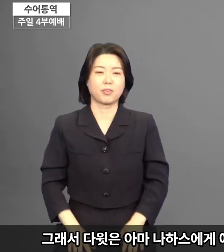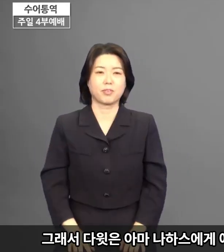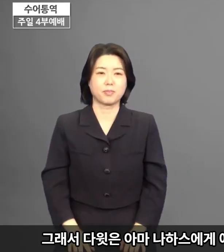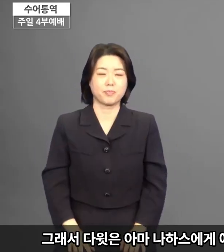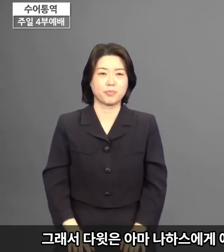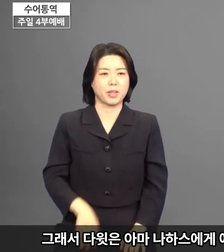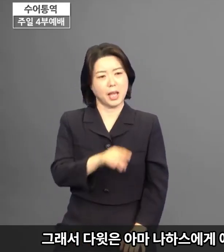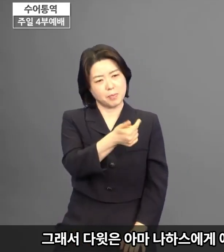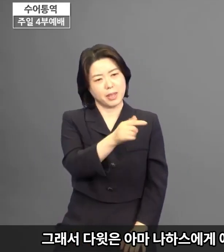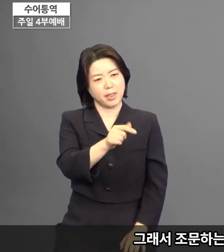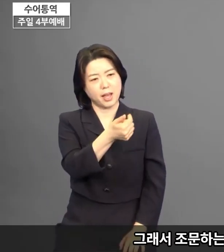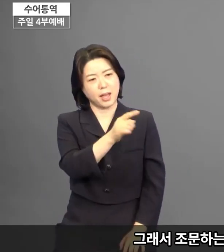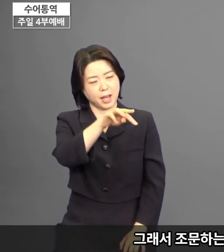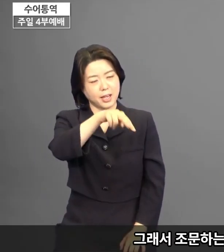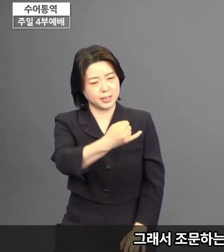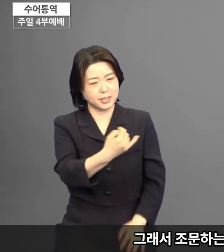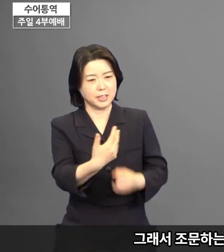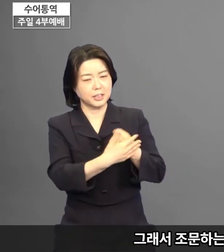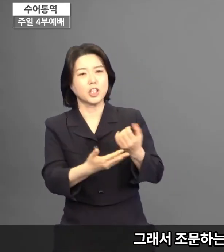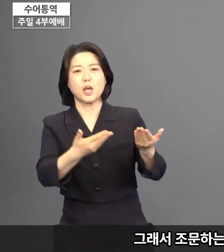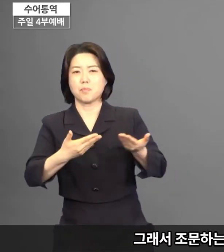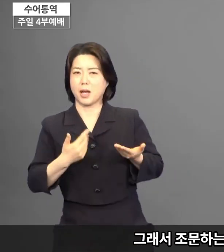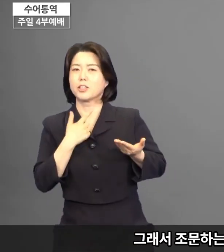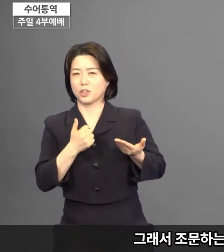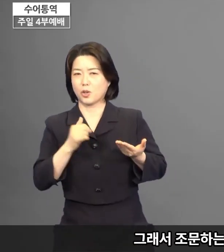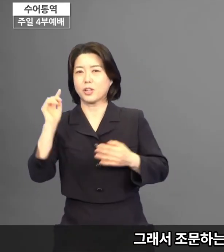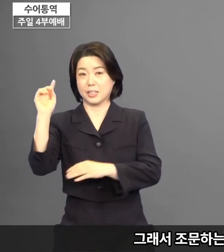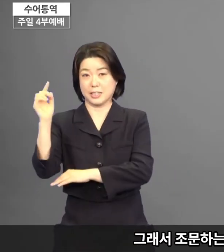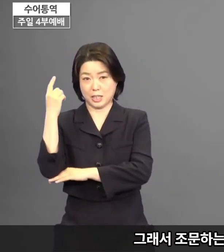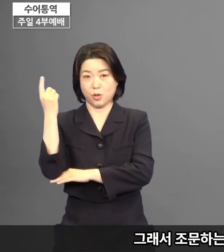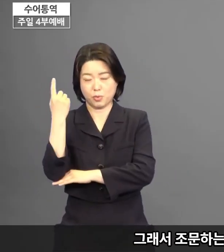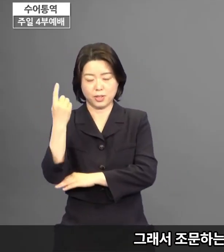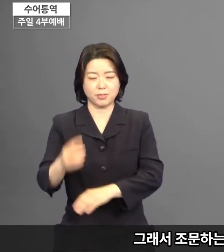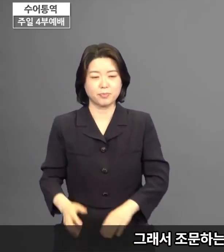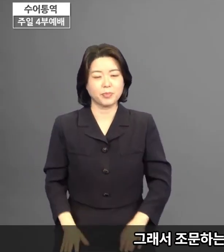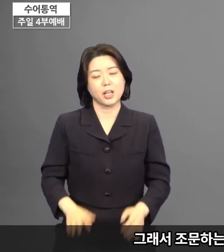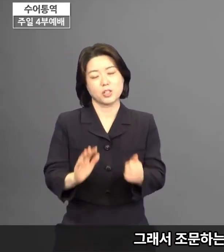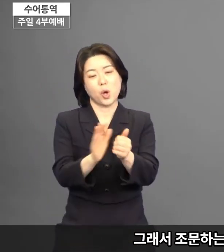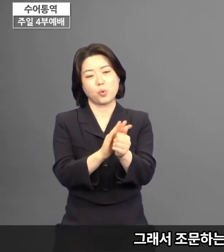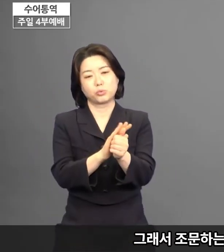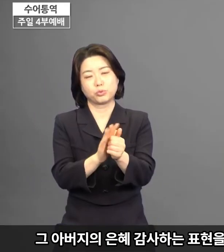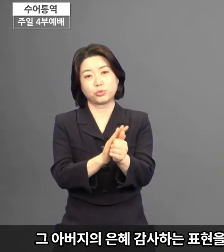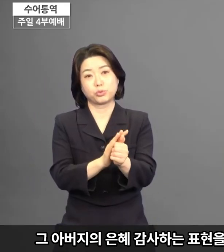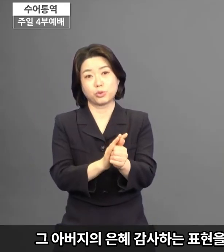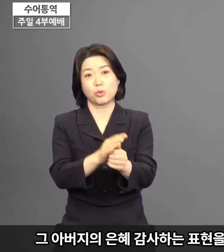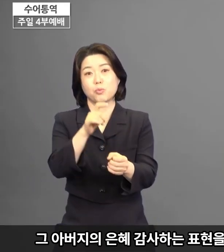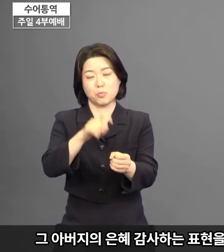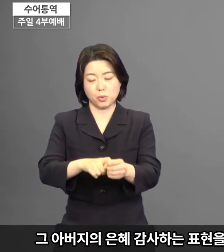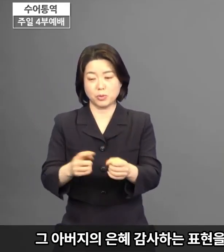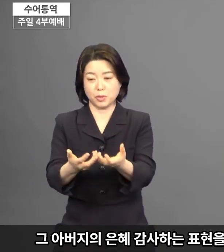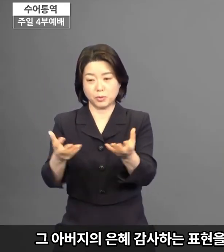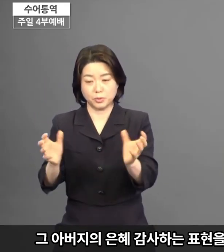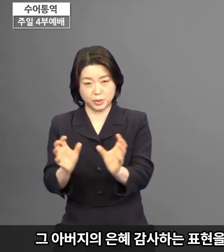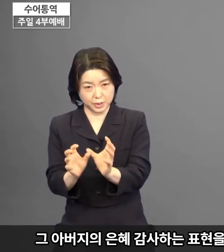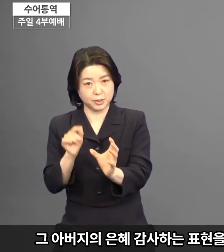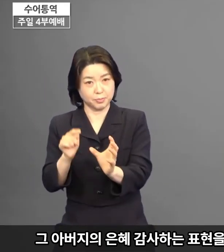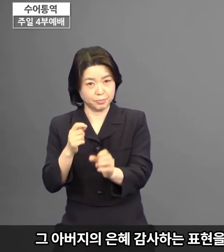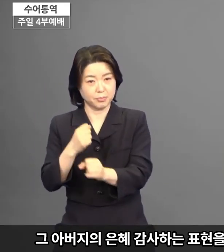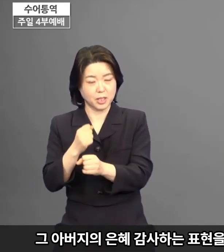은혜를 입었던 것 같습니다. 그래서 이 조문하는 사절단을 만들어서 그 아버지의 그